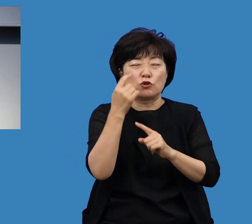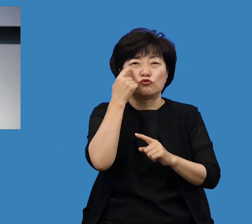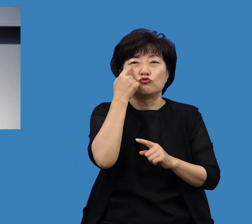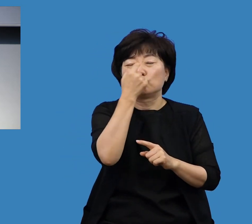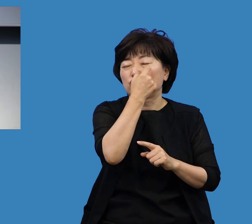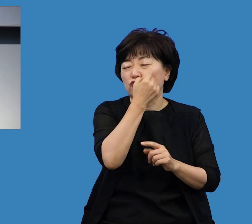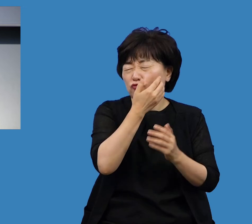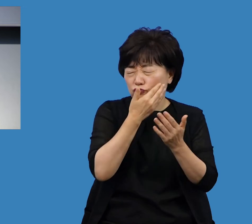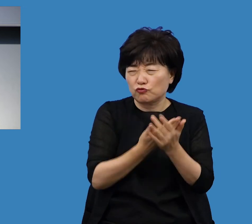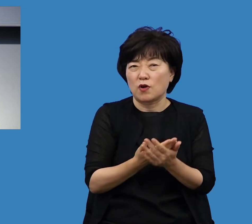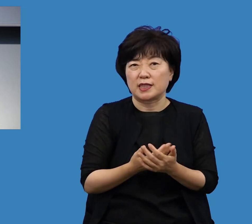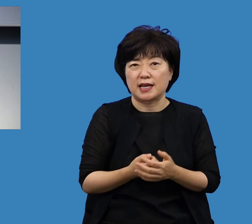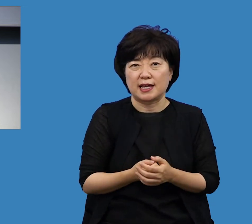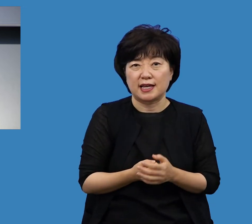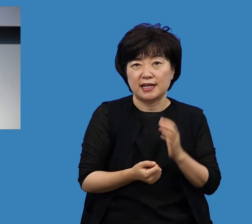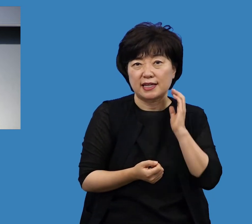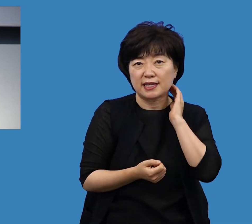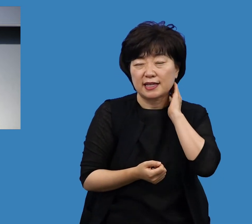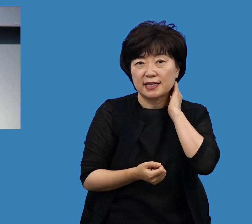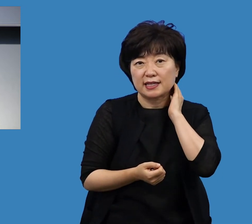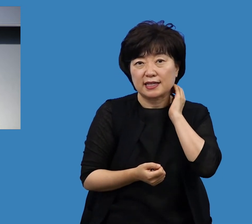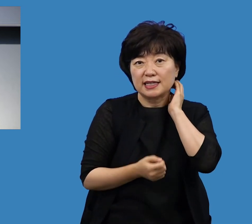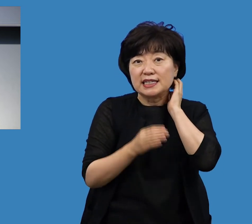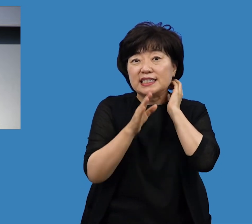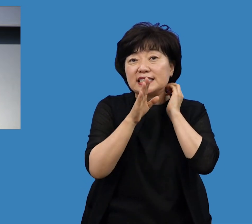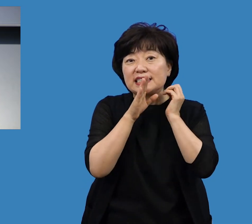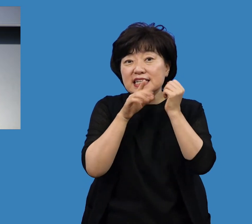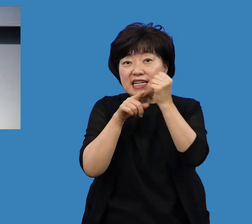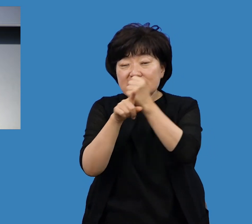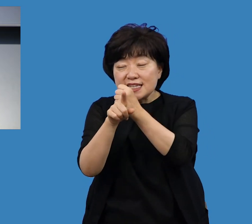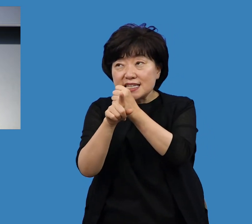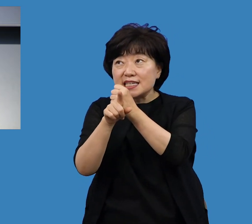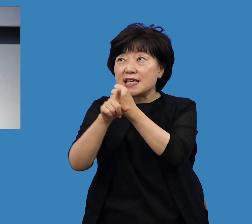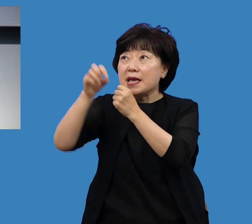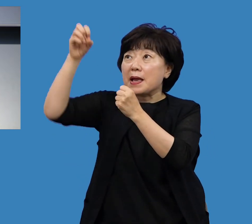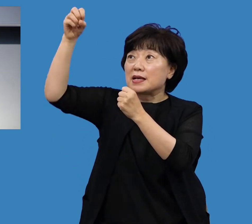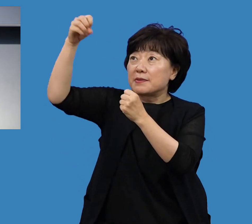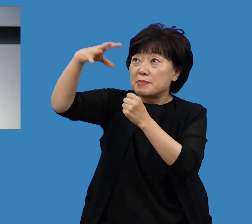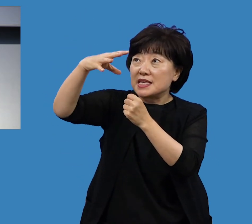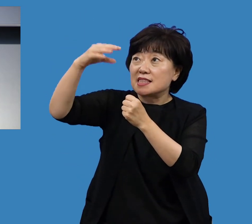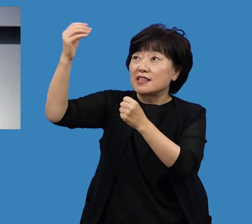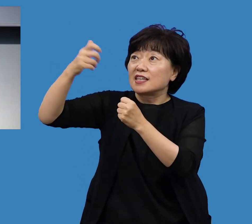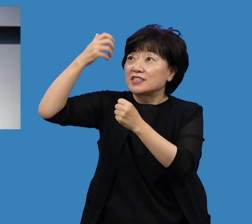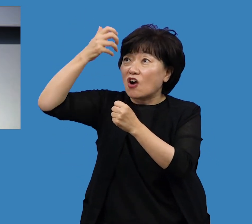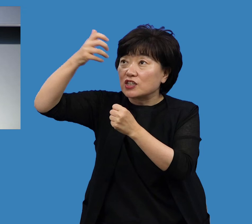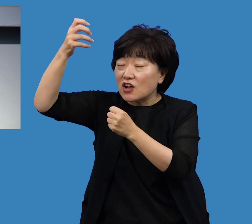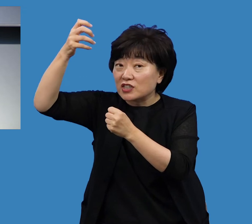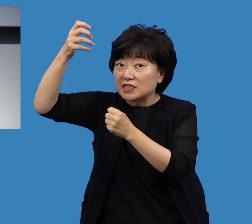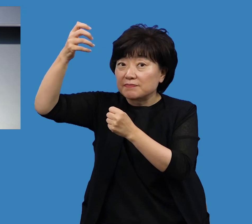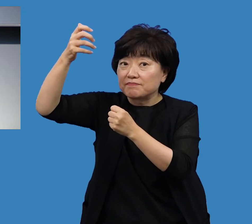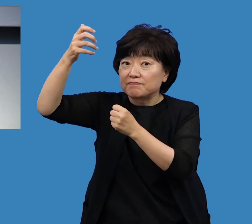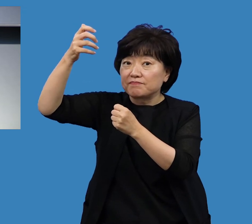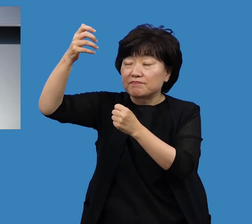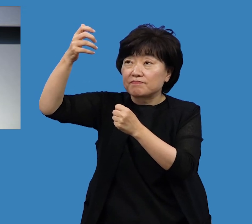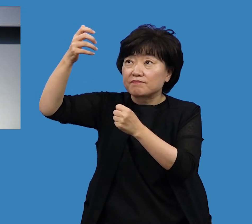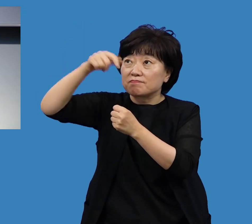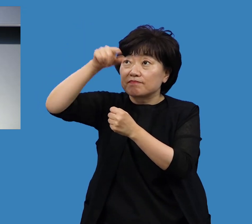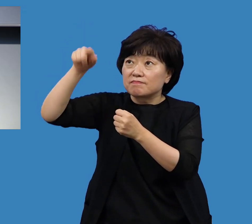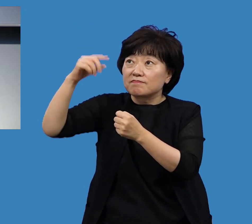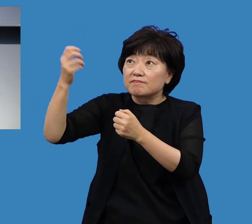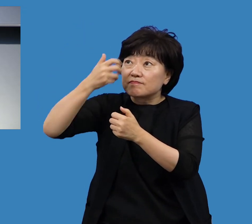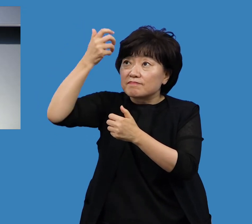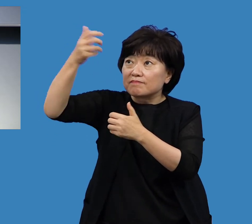그 빛이라고 하는 것은 당연히 진리 되신 성령님 또는 하나님을 얘기하는 겁니다. 그런데 어떻게 해야 우리 안에 빛이 밝다는